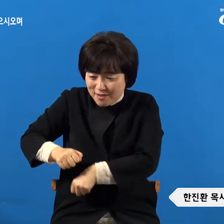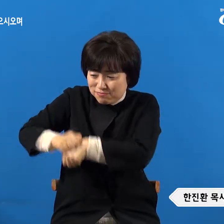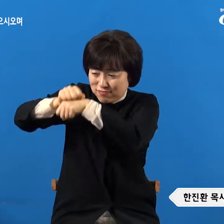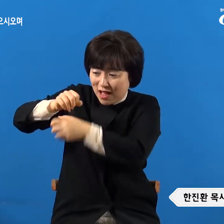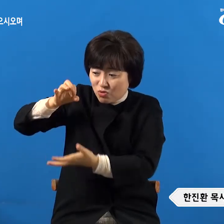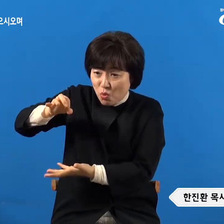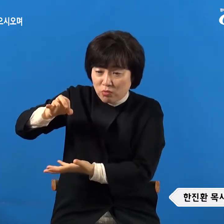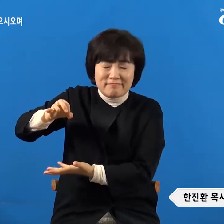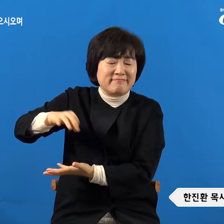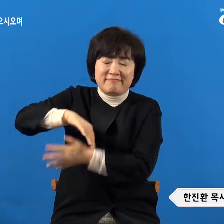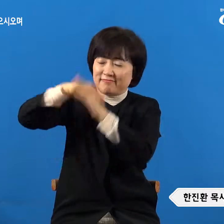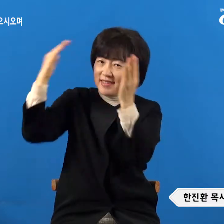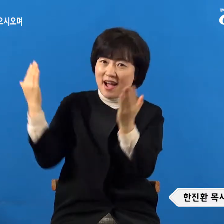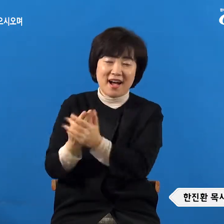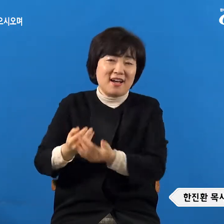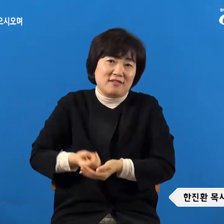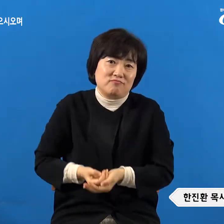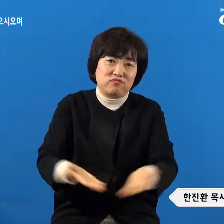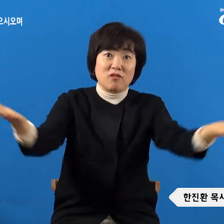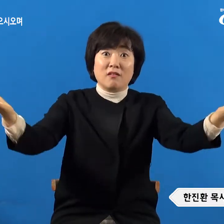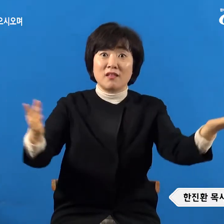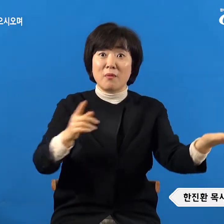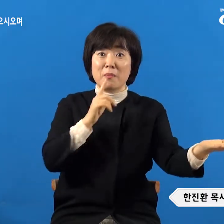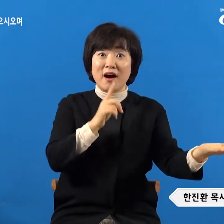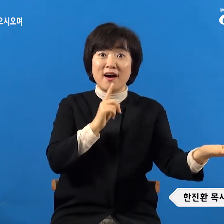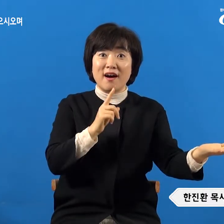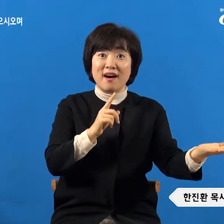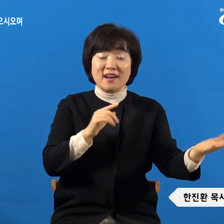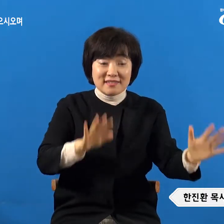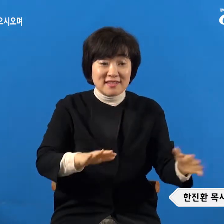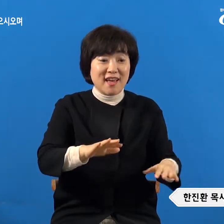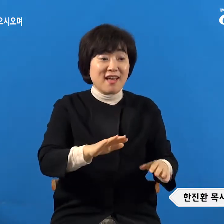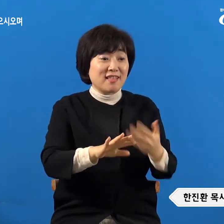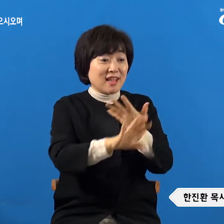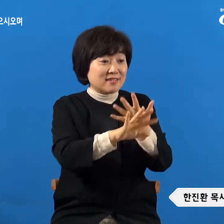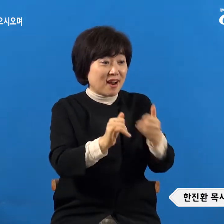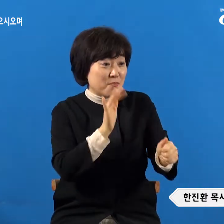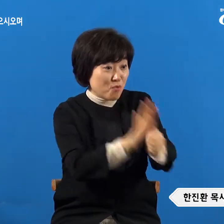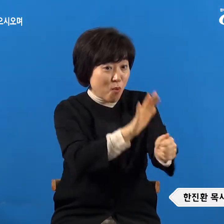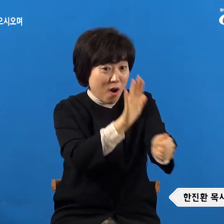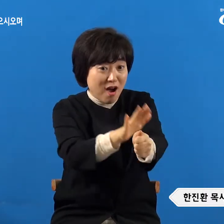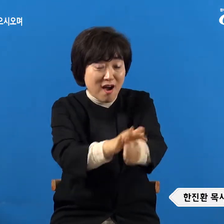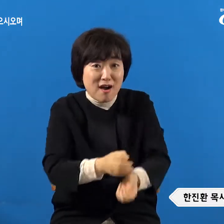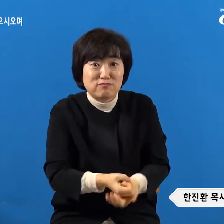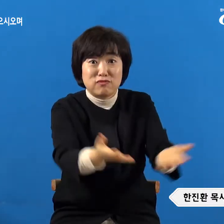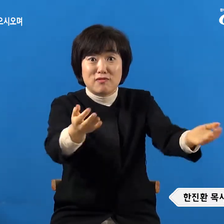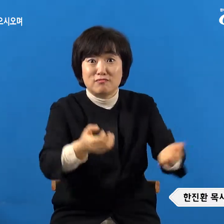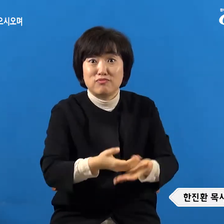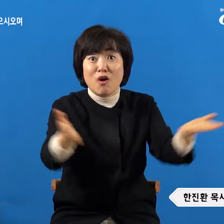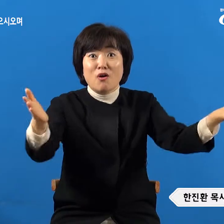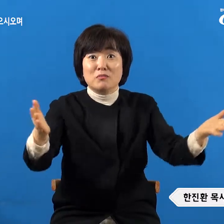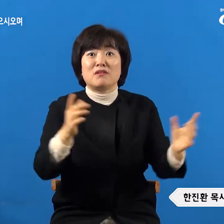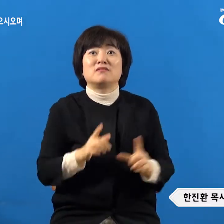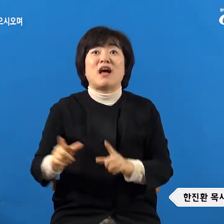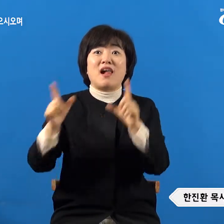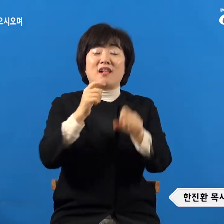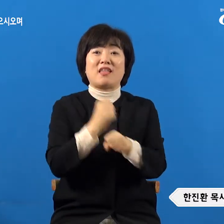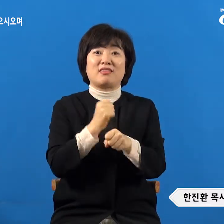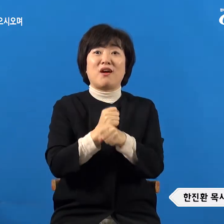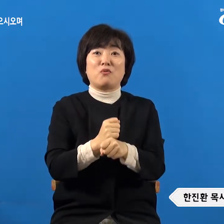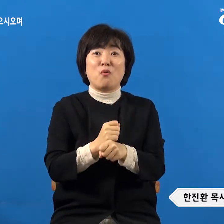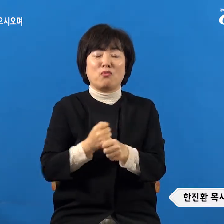남들에게 다 줘버리겠다고 합니다. 이제는 남을 도우면서 살겠다고 합니다.